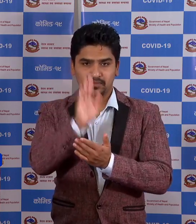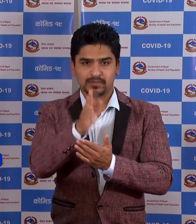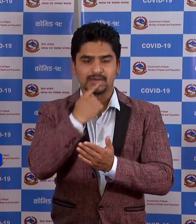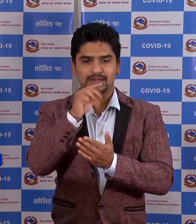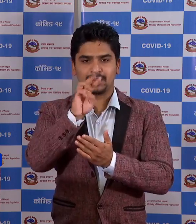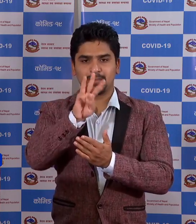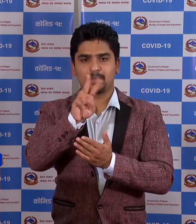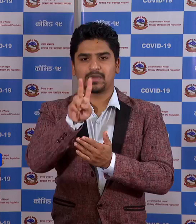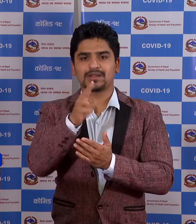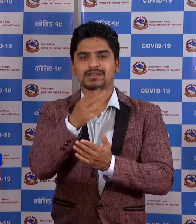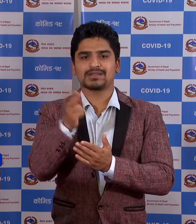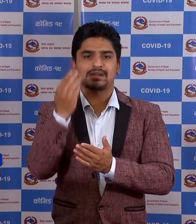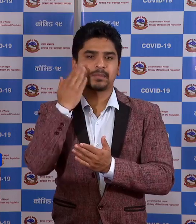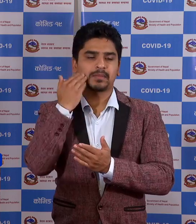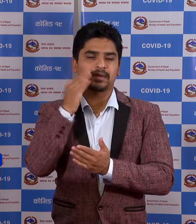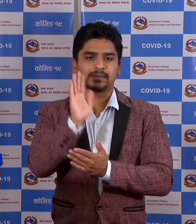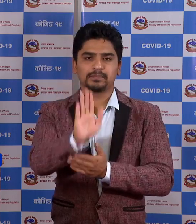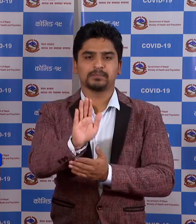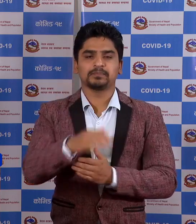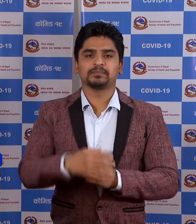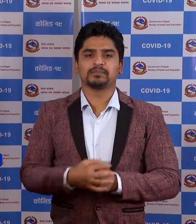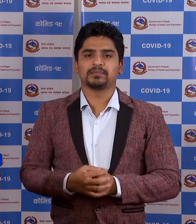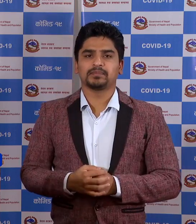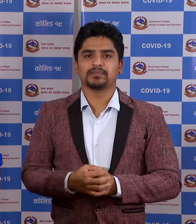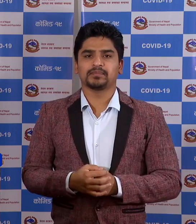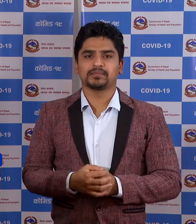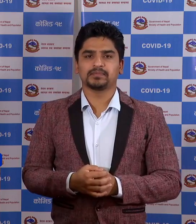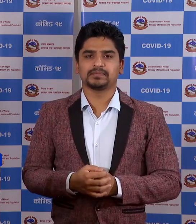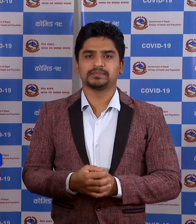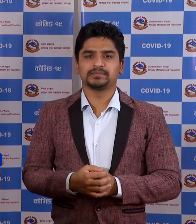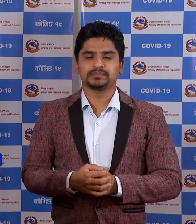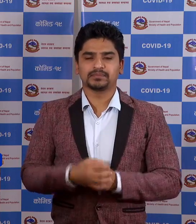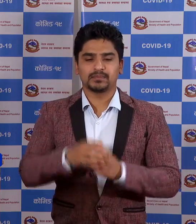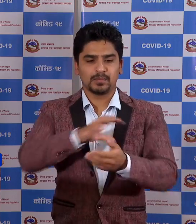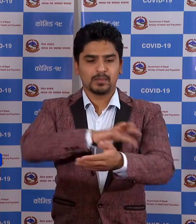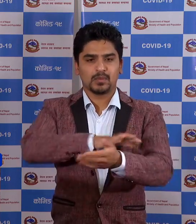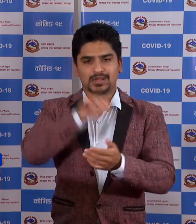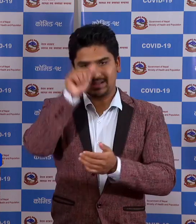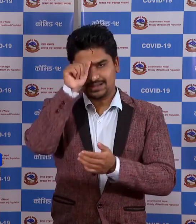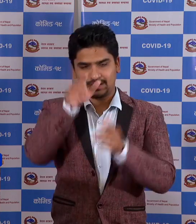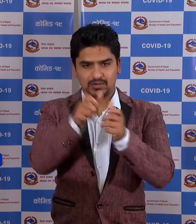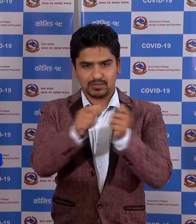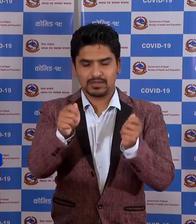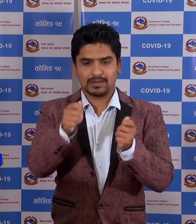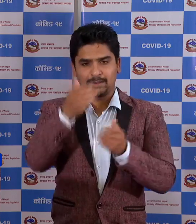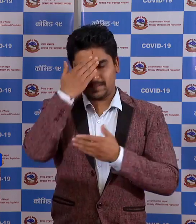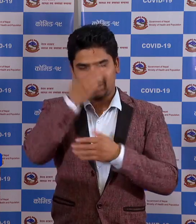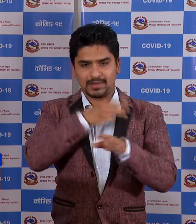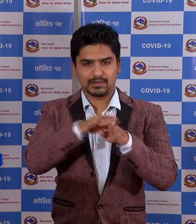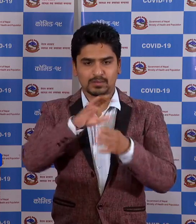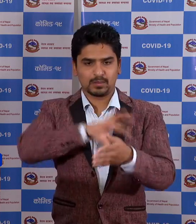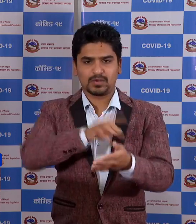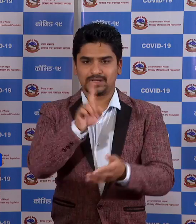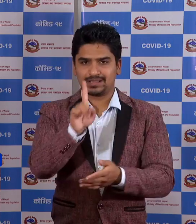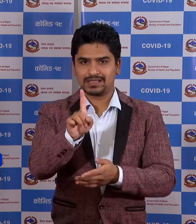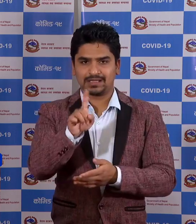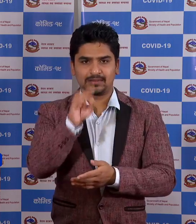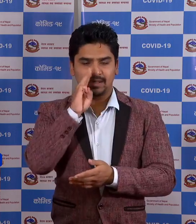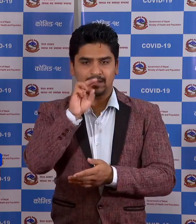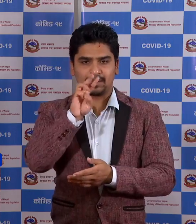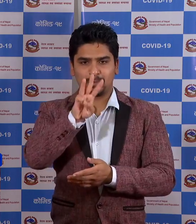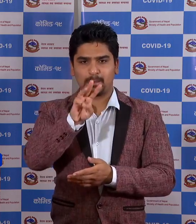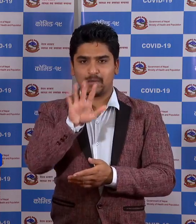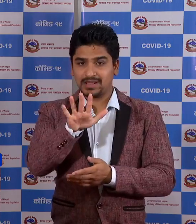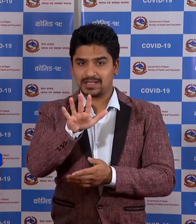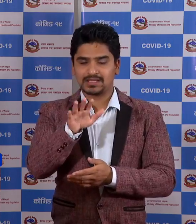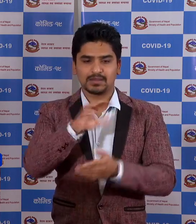भने 32 जना महिलाहरू हुनुहुन्छ। प्रदेशिक विवरण अनुसार संक्रमितहरू प्रदेश नम्बर 1